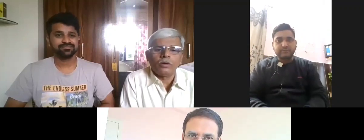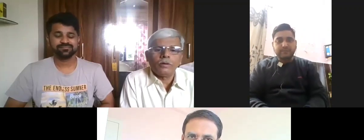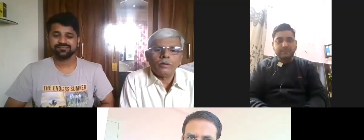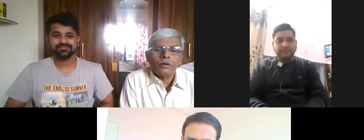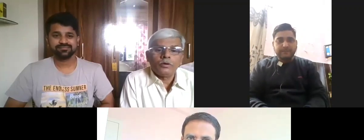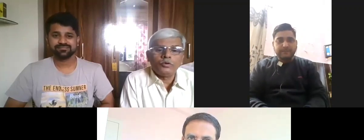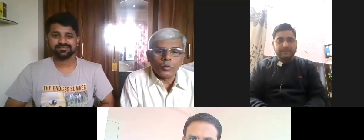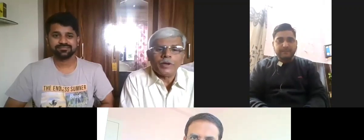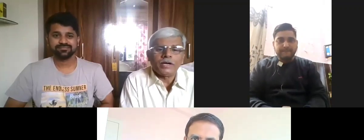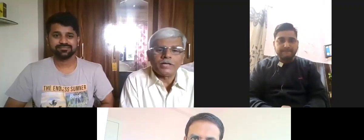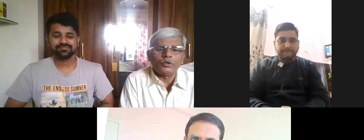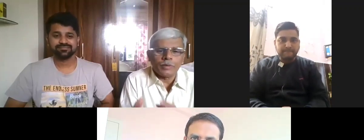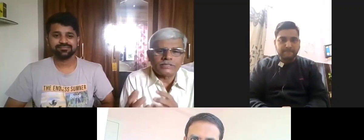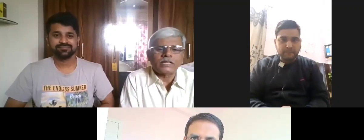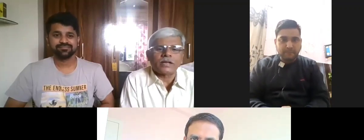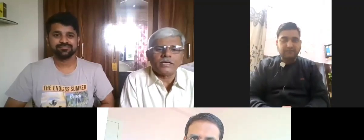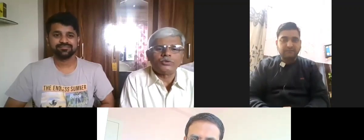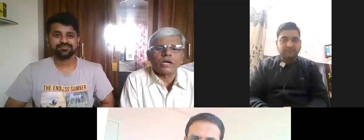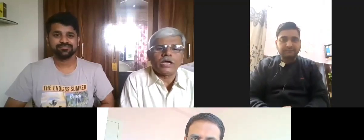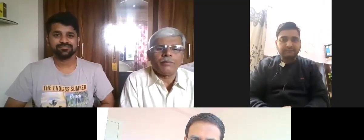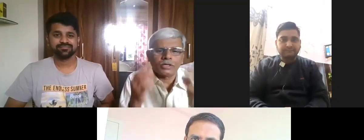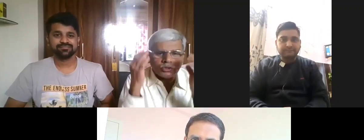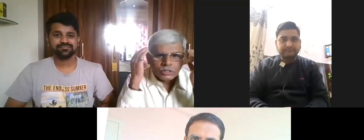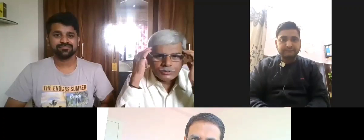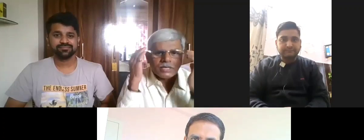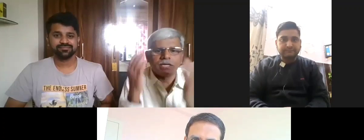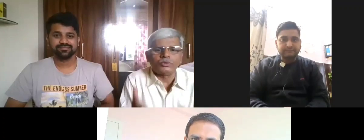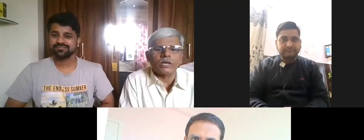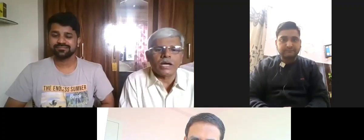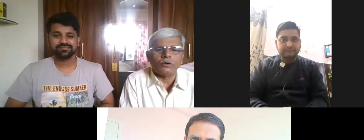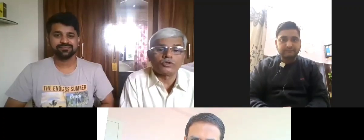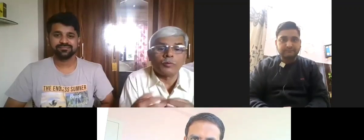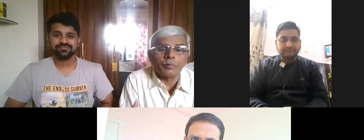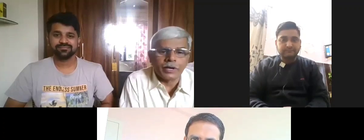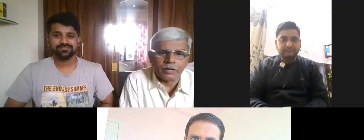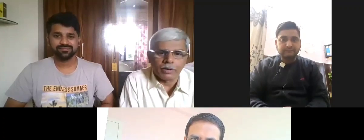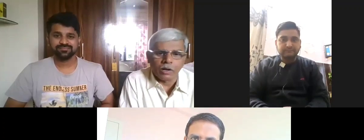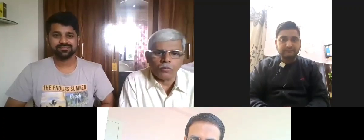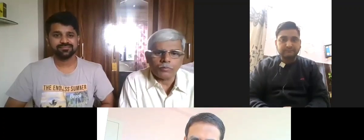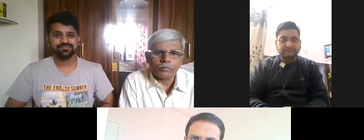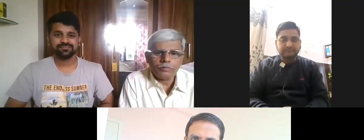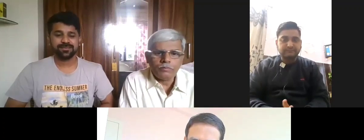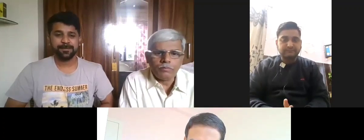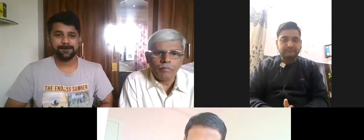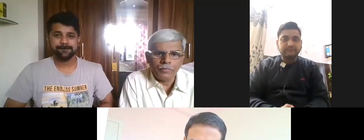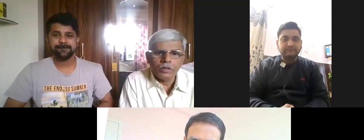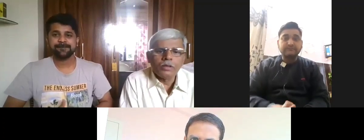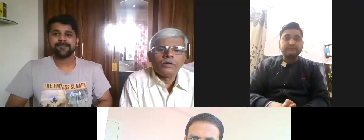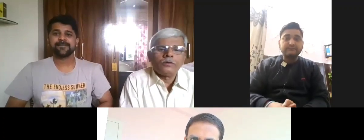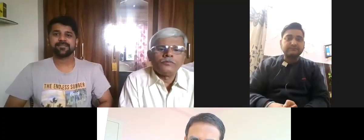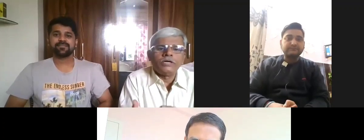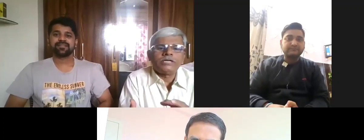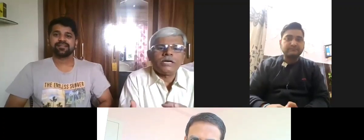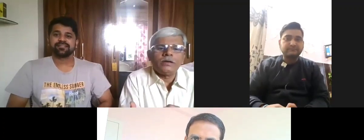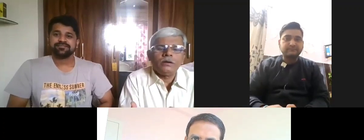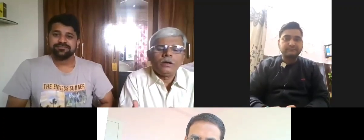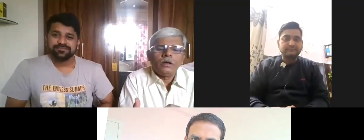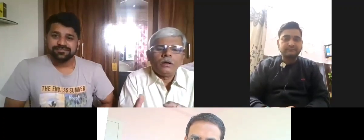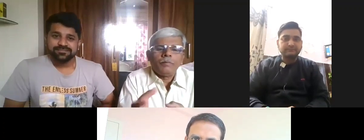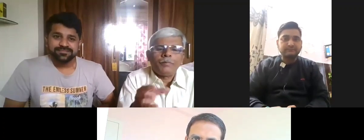और जो पेंटिंग जो मेरे साथ रह चुका है, मेरा जो सब्जेक्ट रह चुका है उसके ऊपर पेंटिंग बनाऊ,